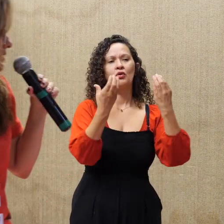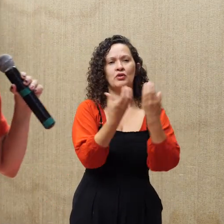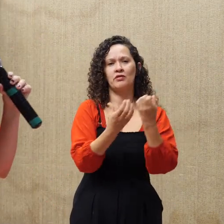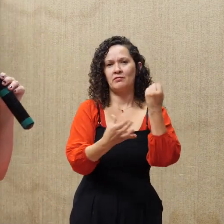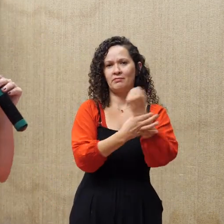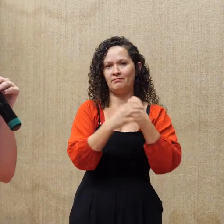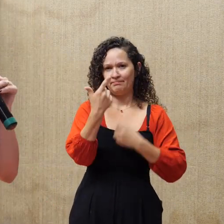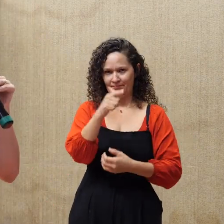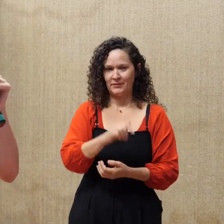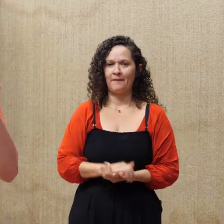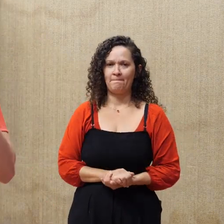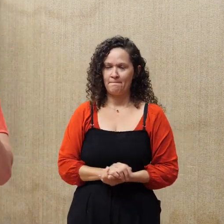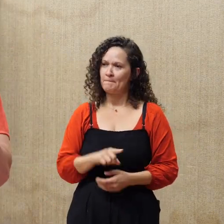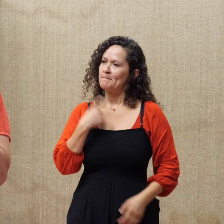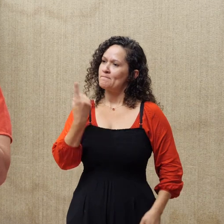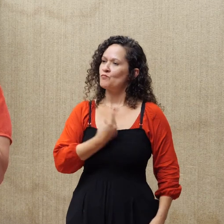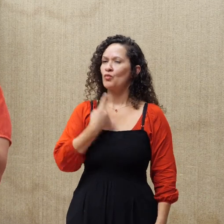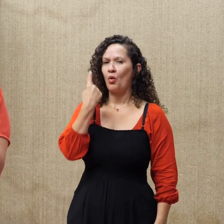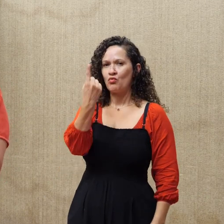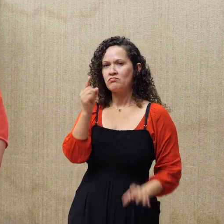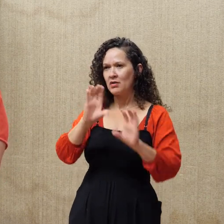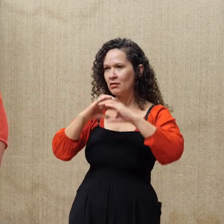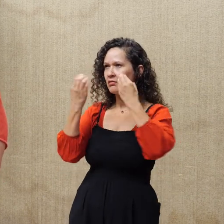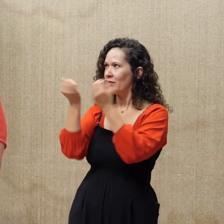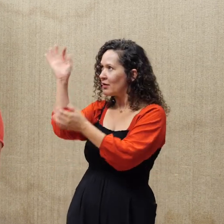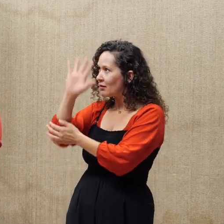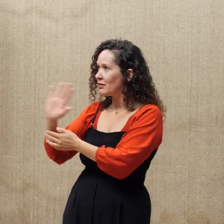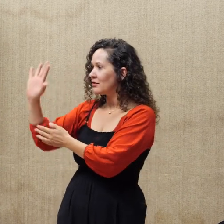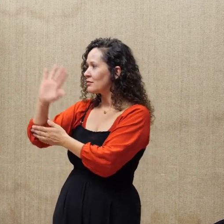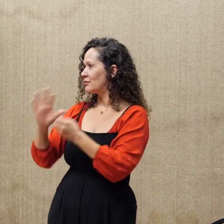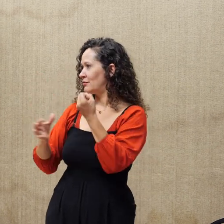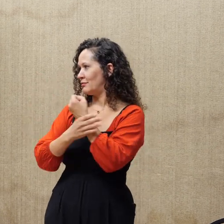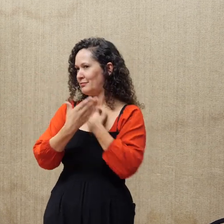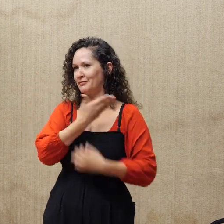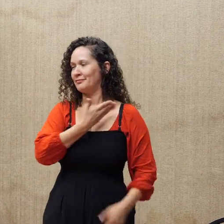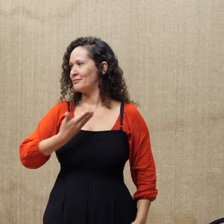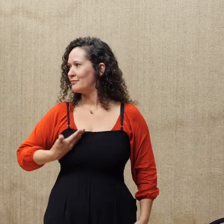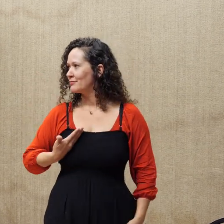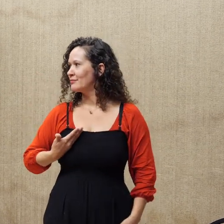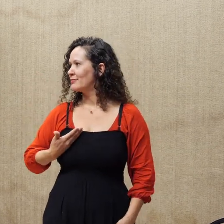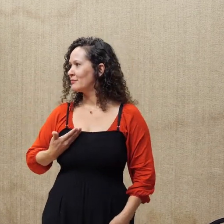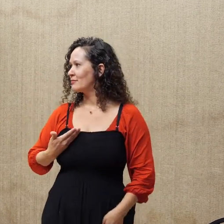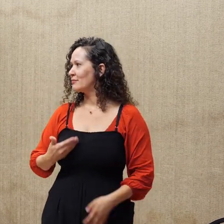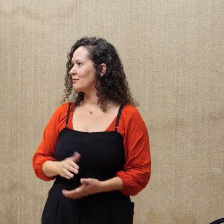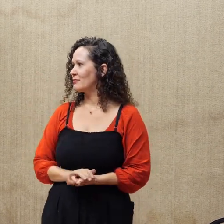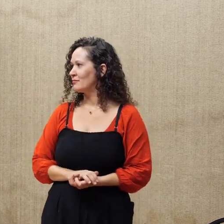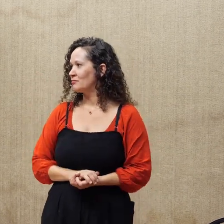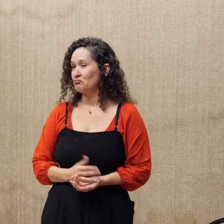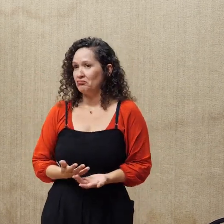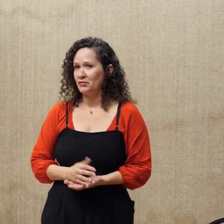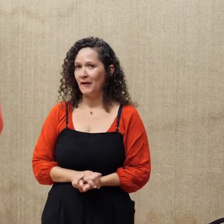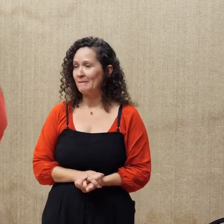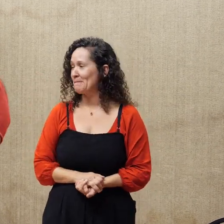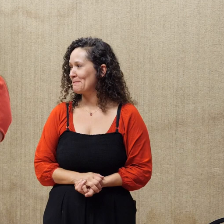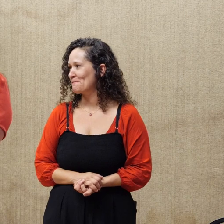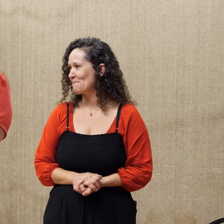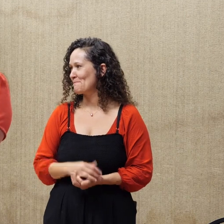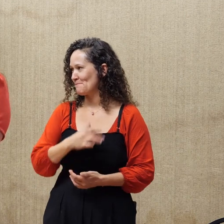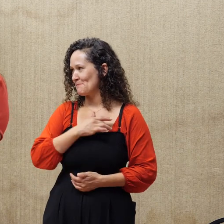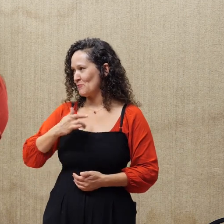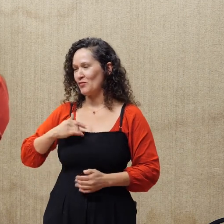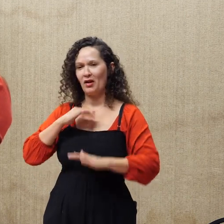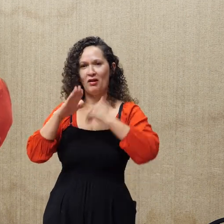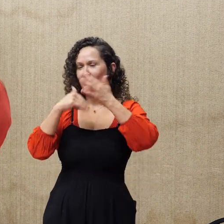na segurança. Nós tivemos uma Conferência Nacional de Segurança em 2009. A saúde